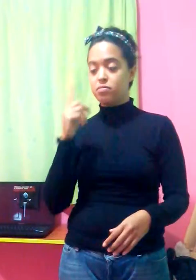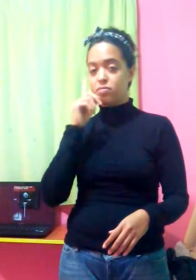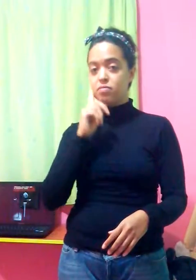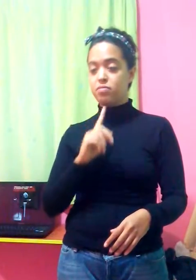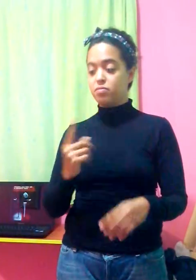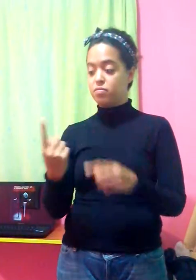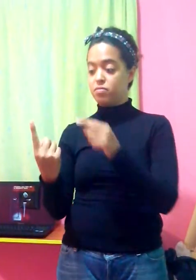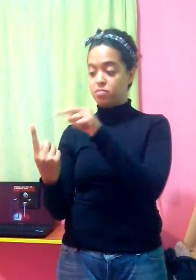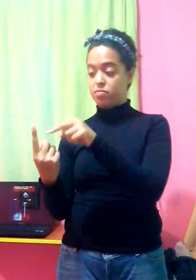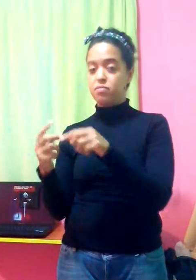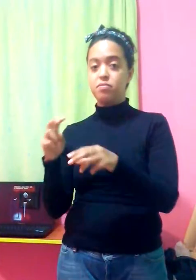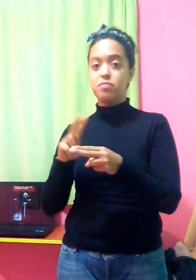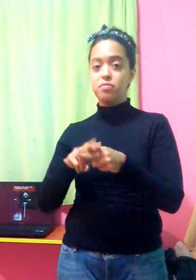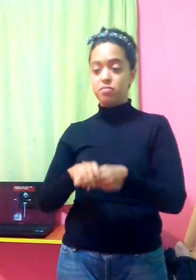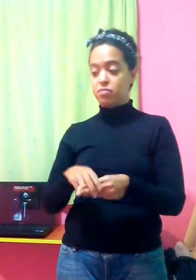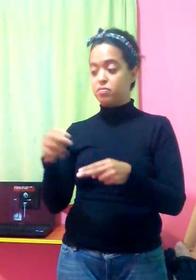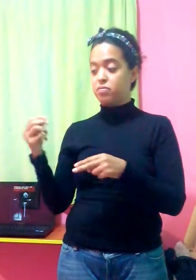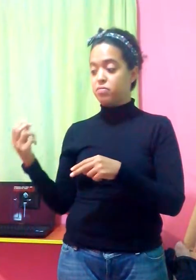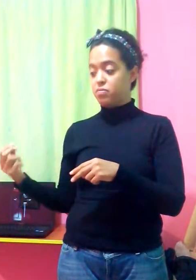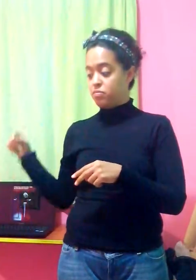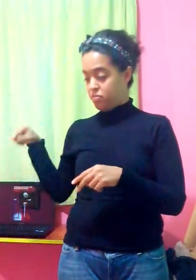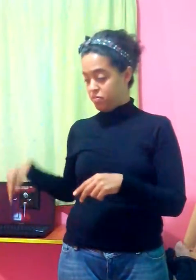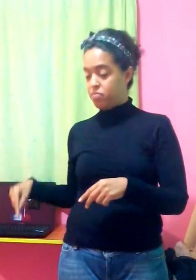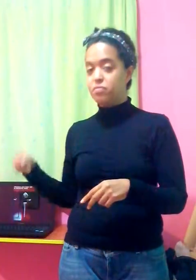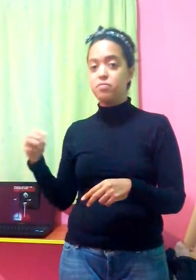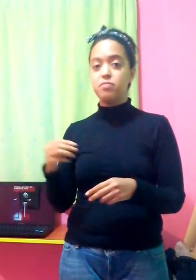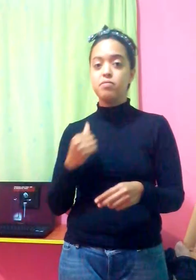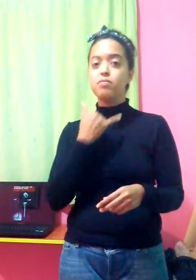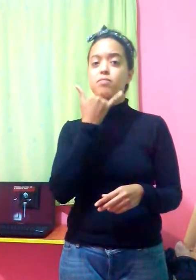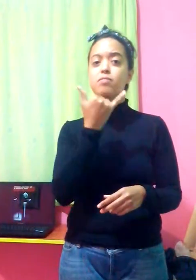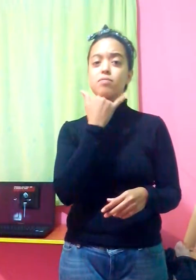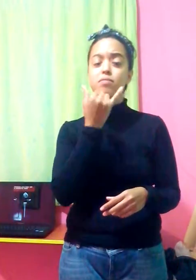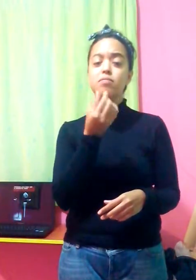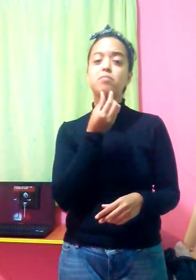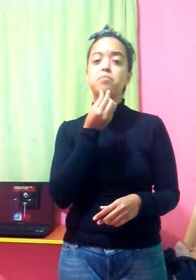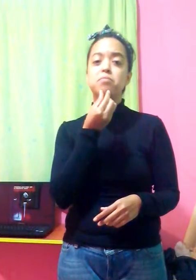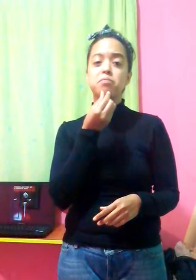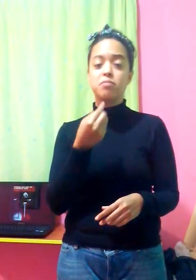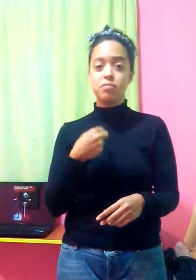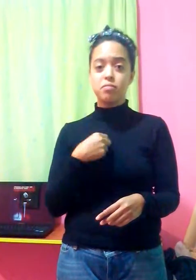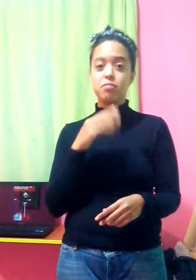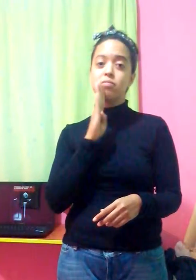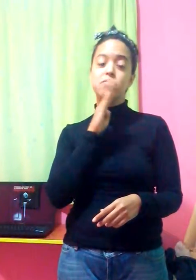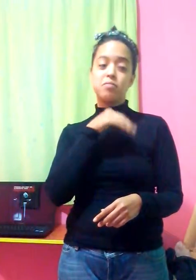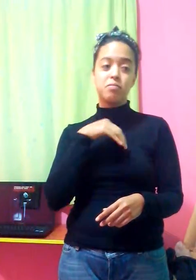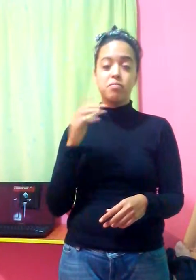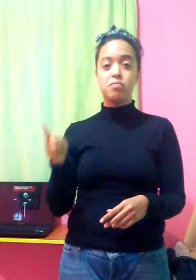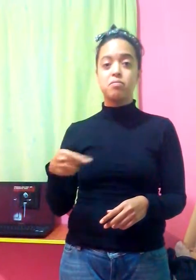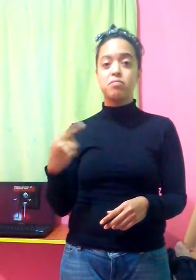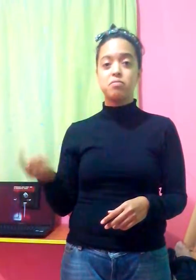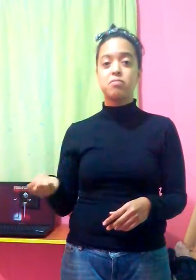pies y le dirá: perdóname, chiquito, he sido mala contigo. Perdóname,